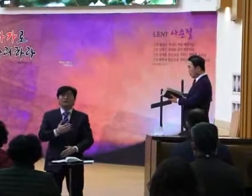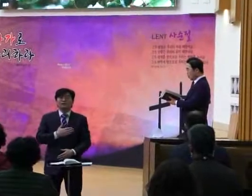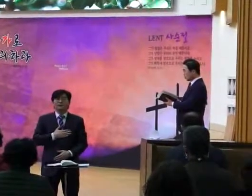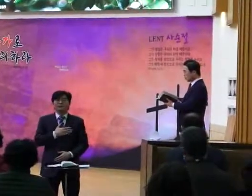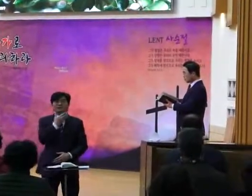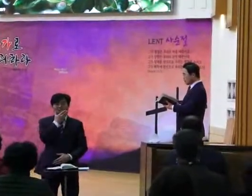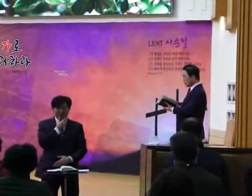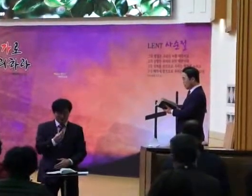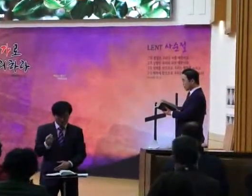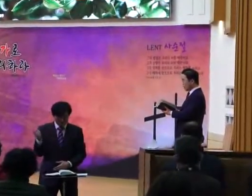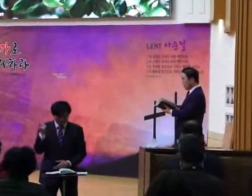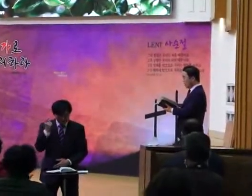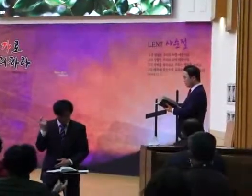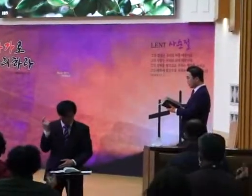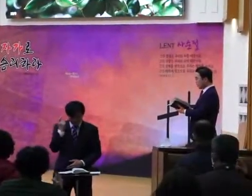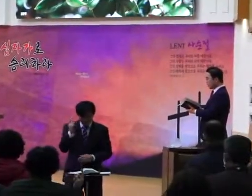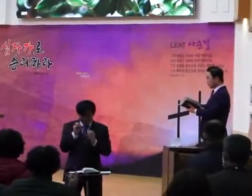나오는